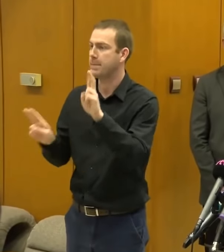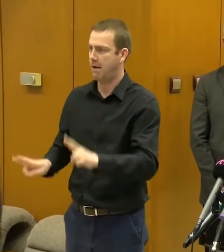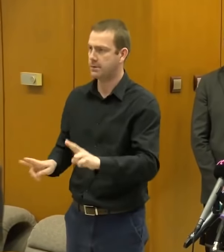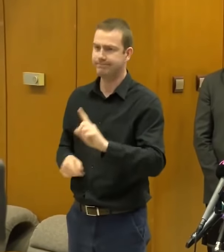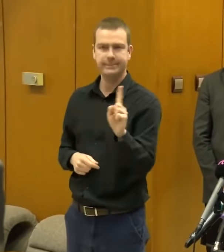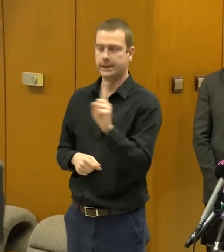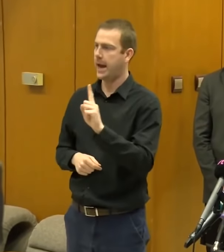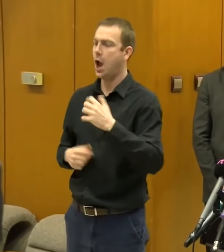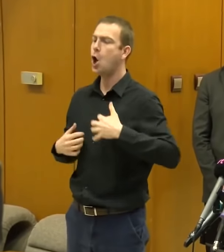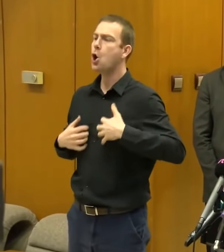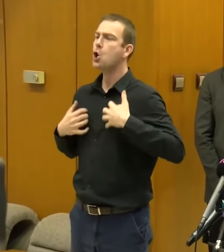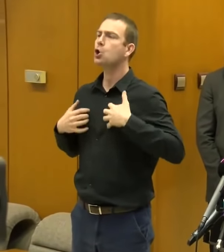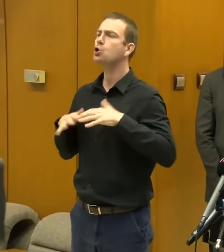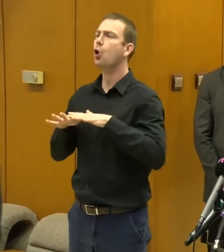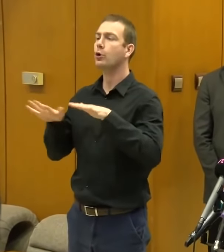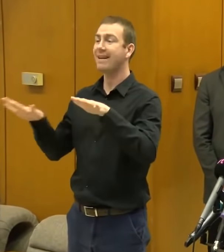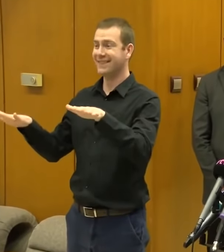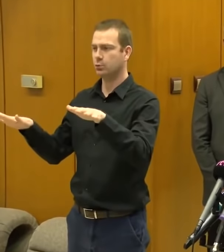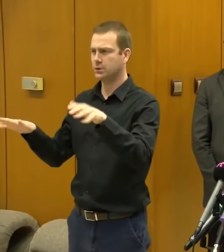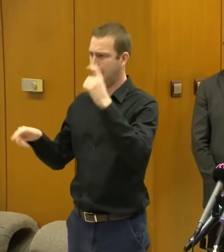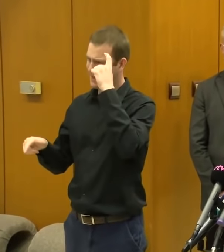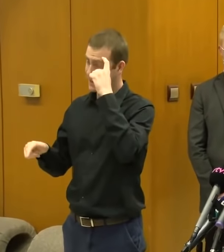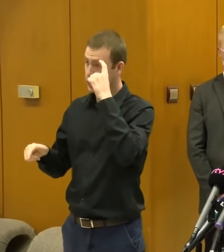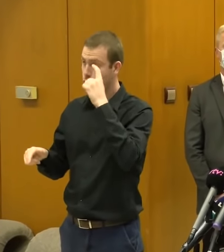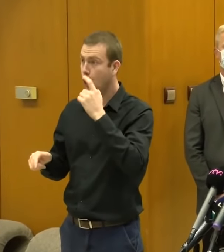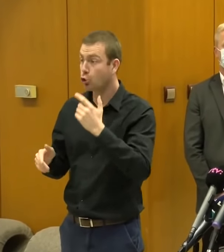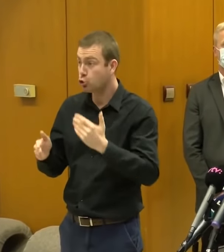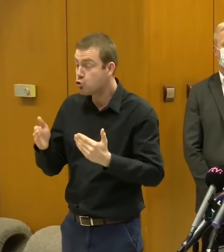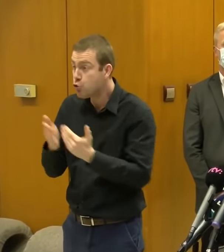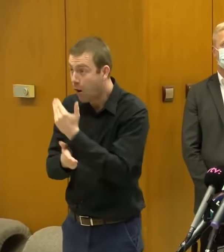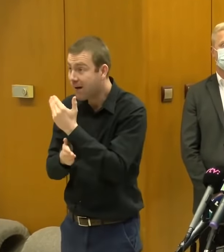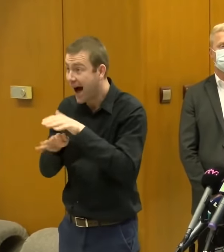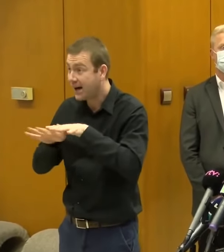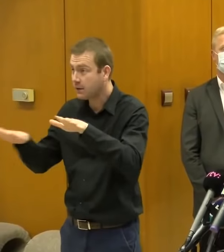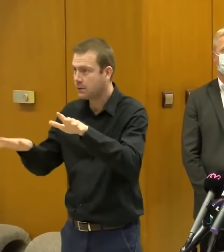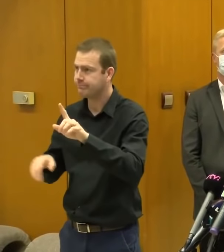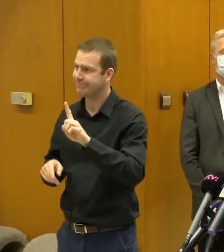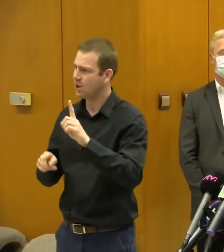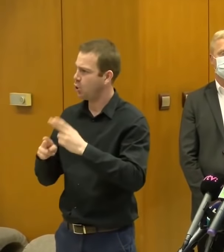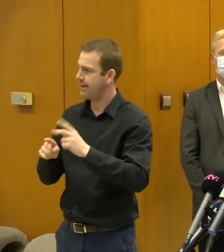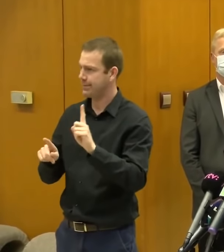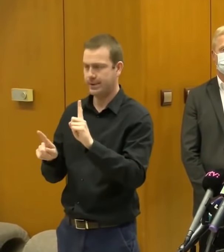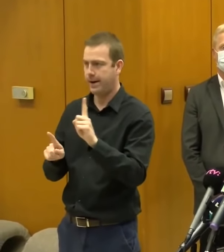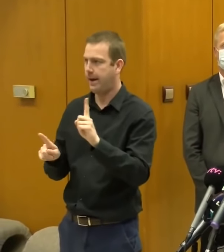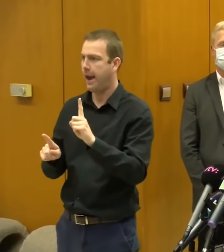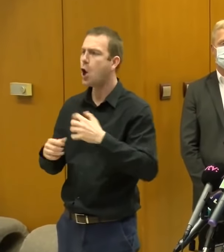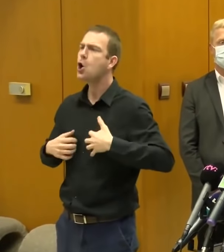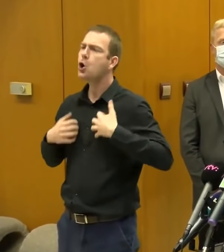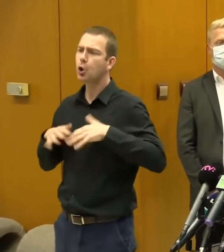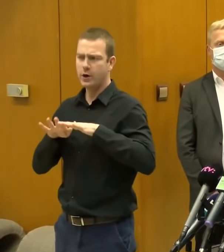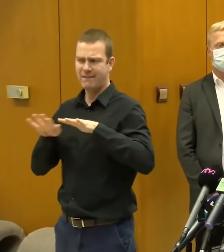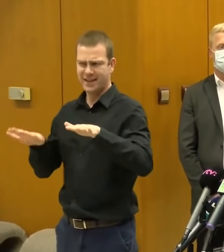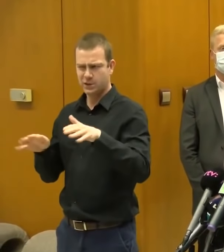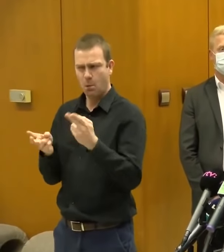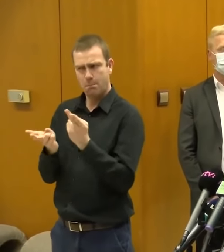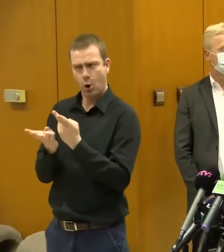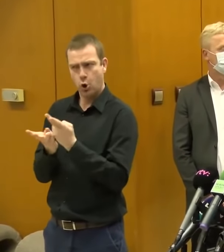pretože koronavírus není nejaká úplne nová infekcia. My máme za sebou 4 epidémie, prvú 2003,